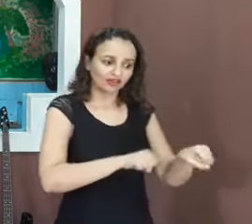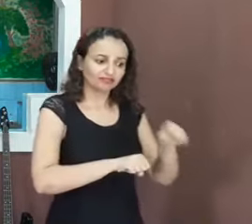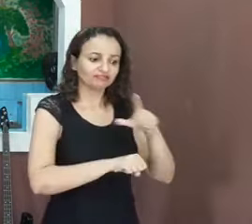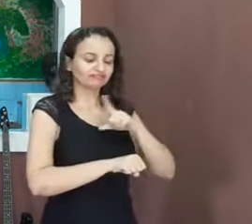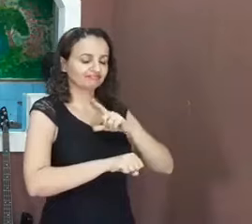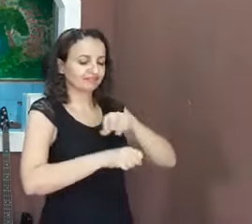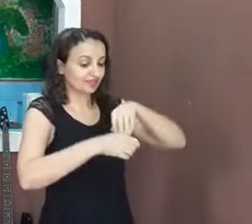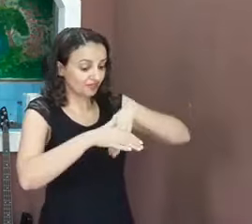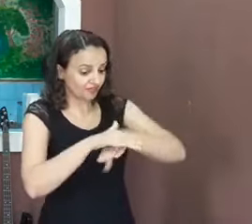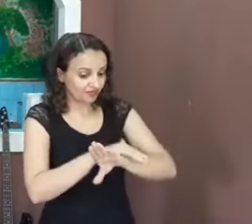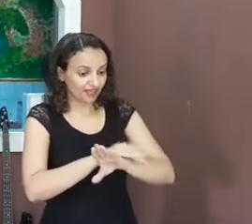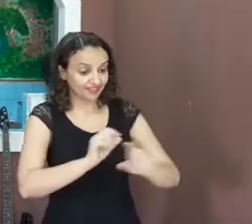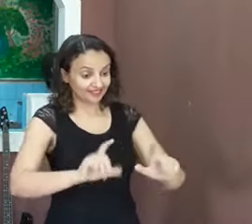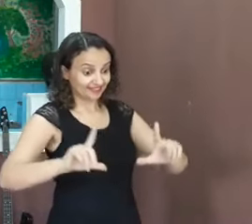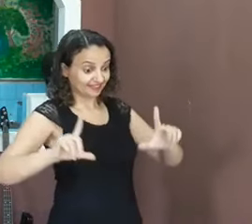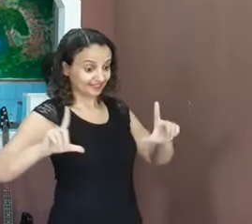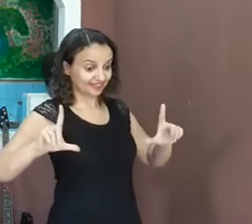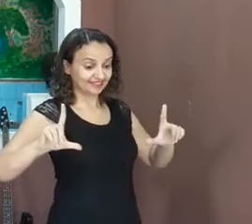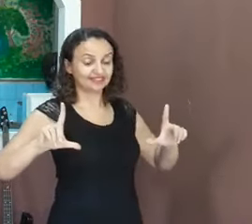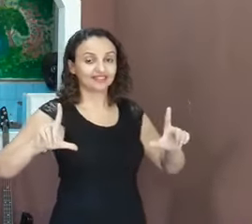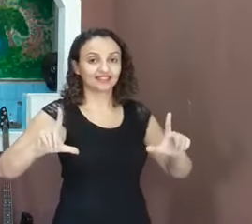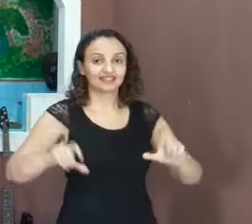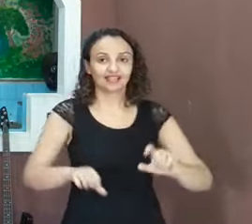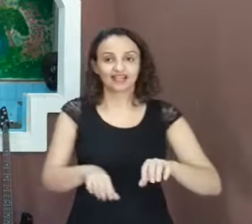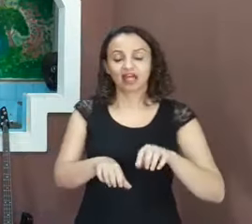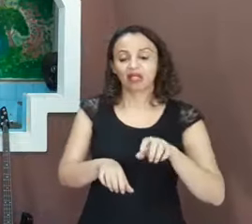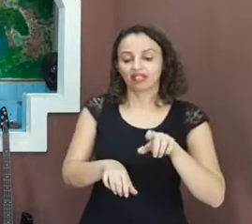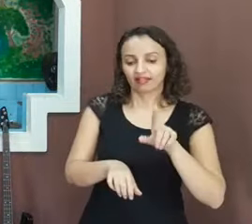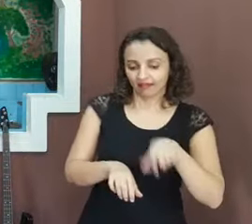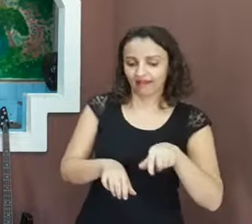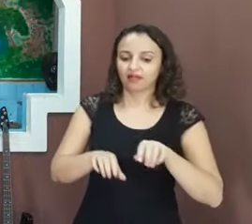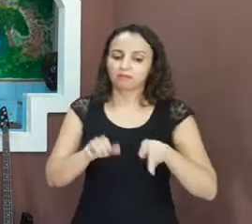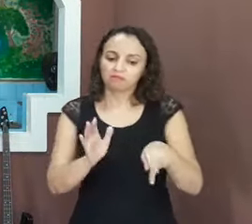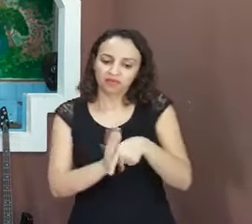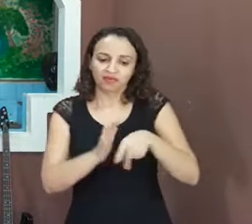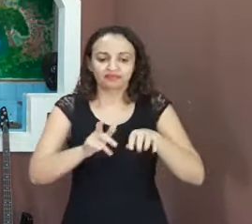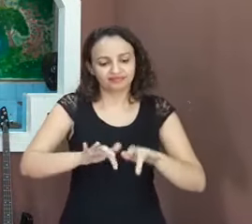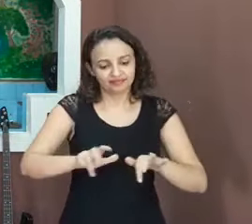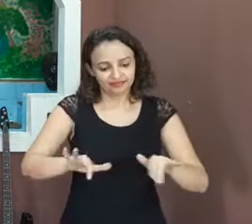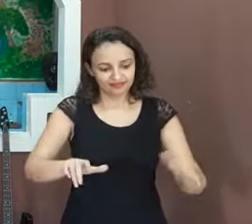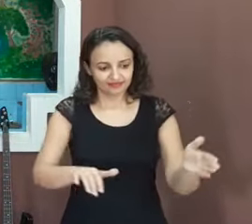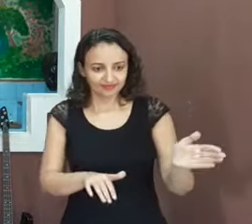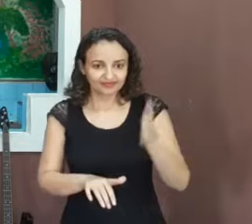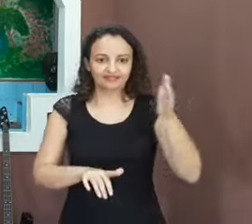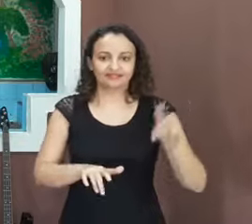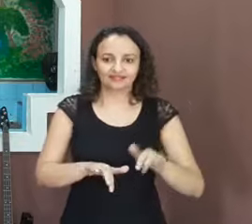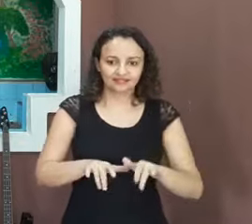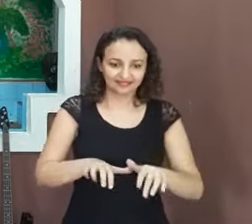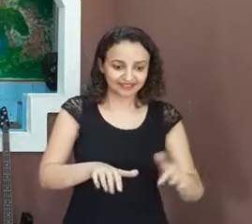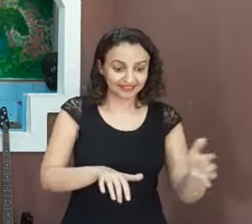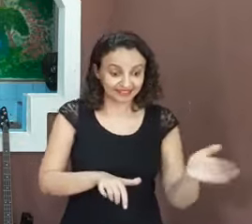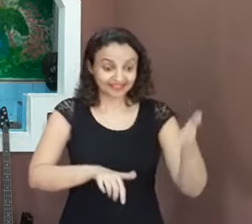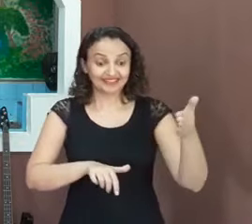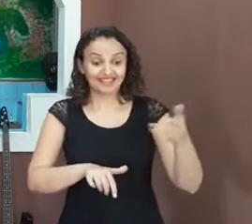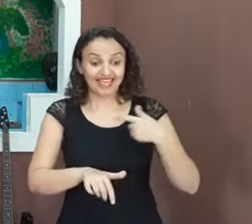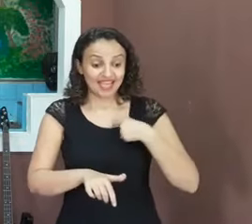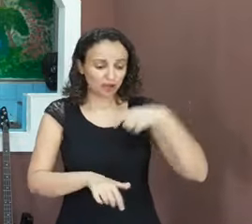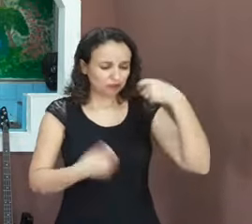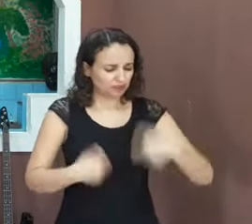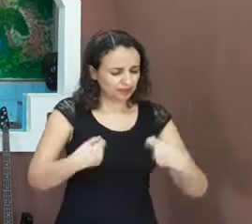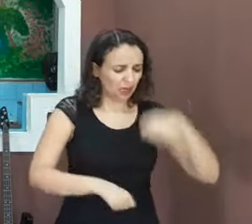como relíquia, foi meu certificado de datilografia. E foi duro para conseguir aquilo lá, porque eu tinha que digitar, eu tinha que